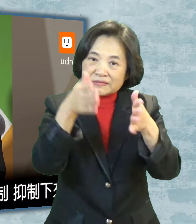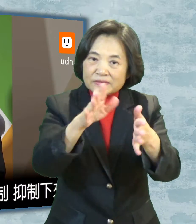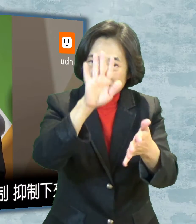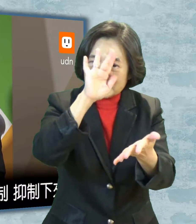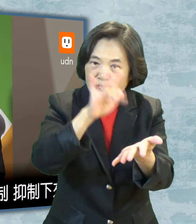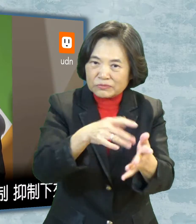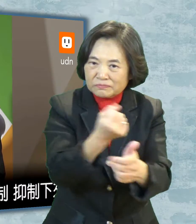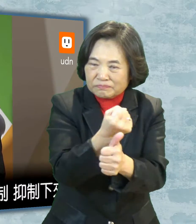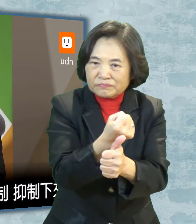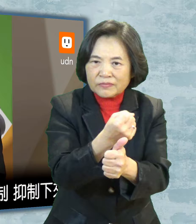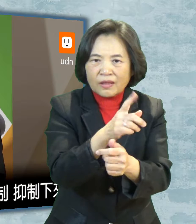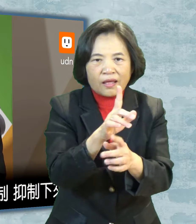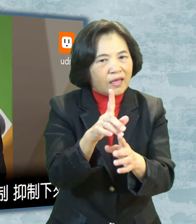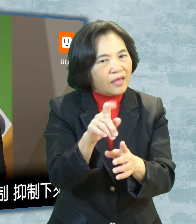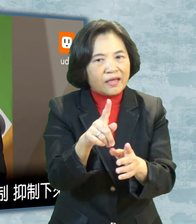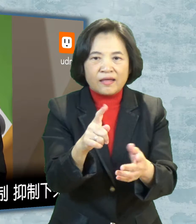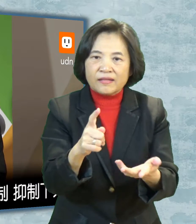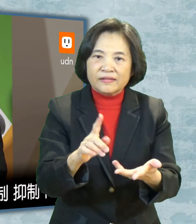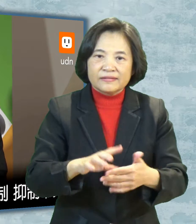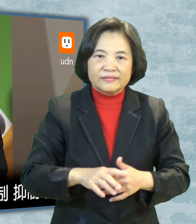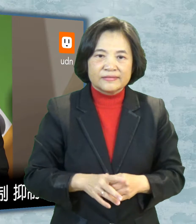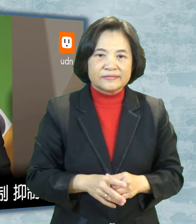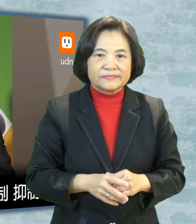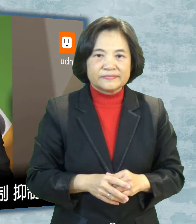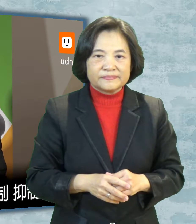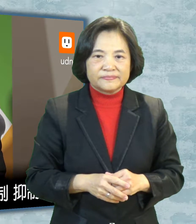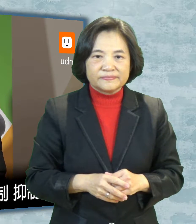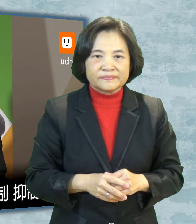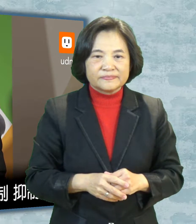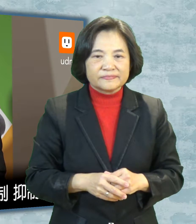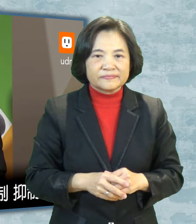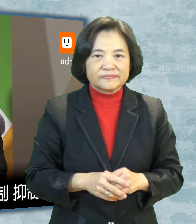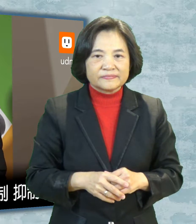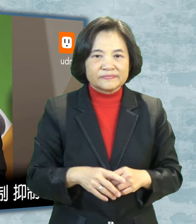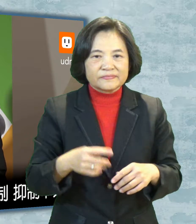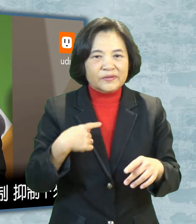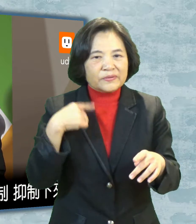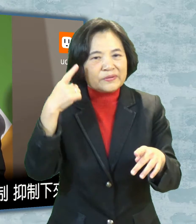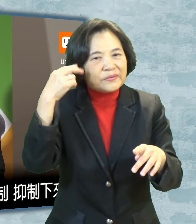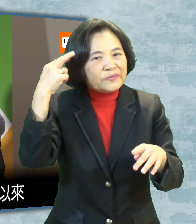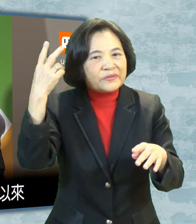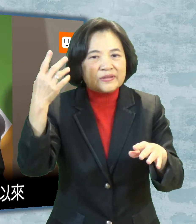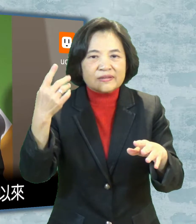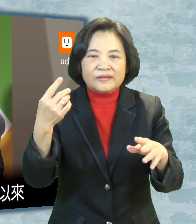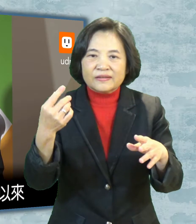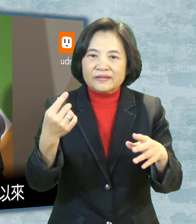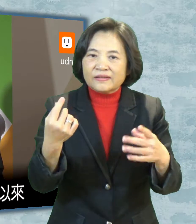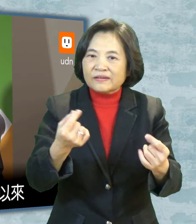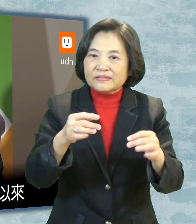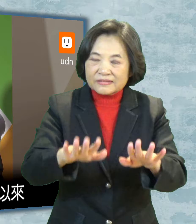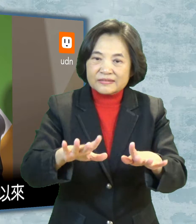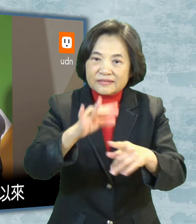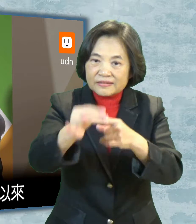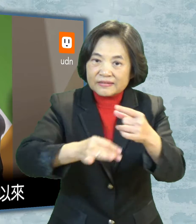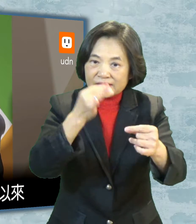时没有办法把它控制抑制下来，那这确实是应该是